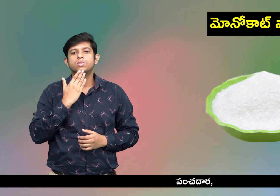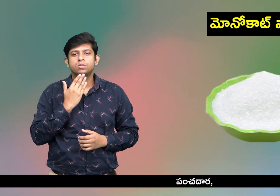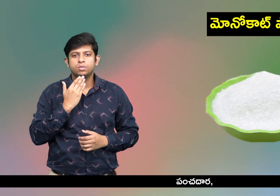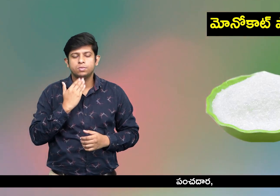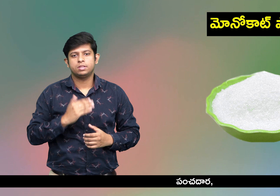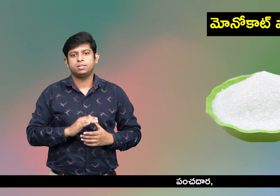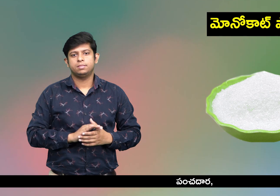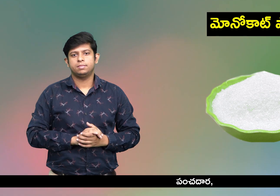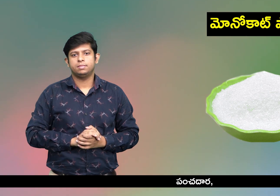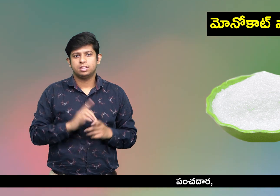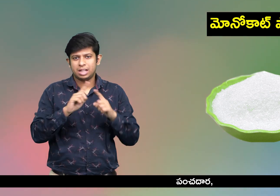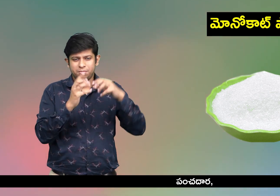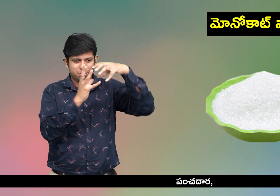పంచదార, కోన్,